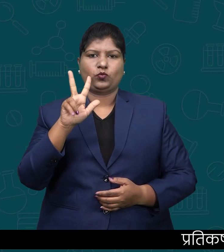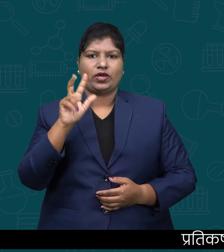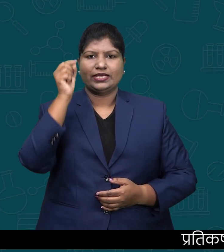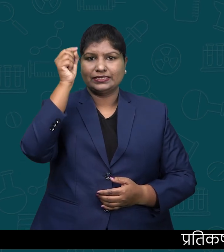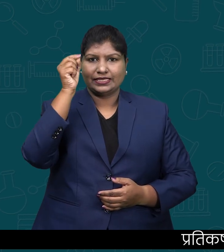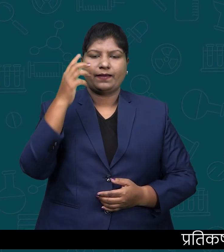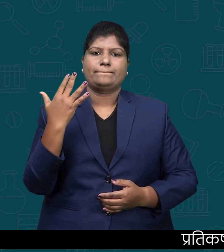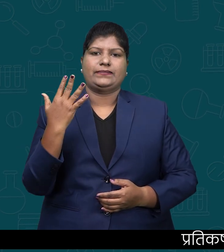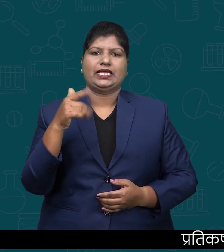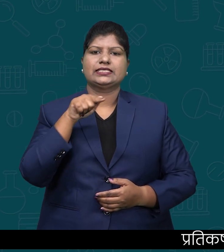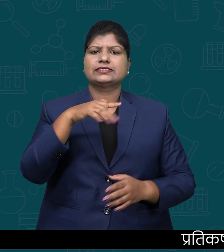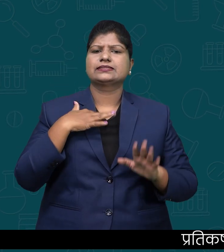प्रतिकर्षण केल्यामुळे